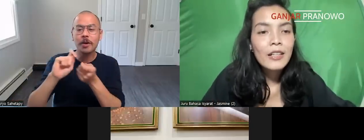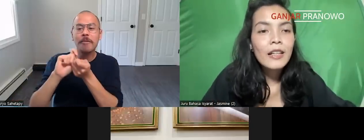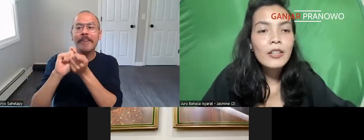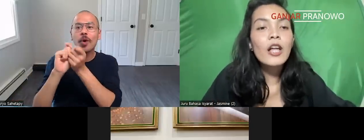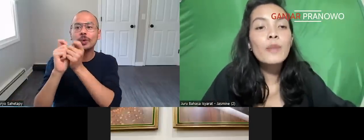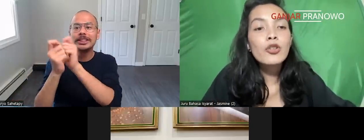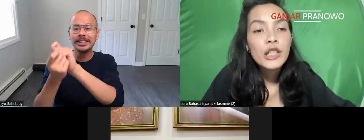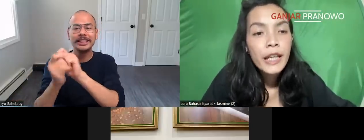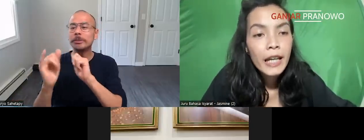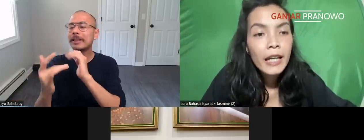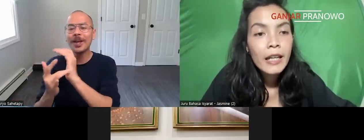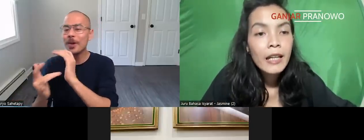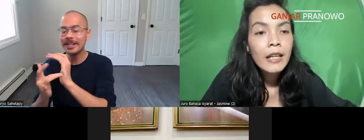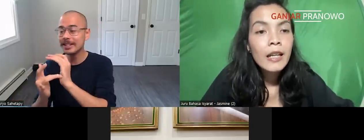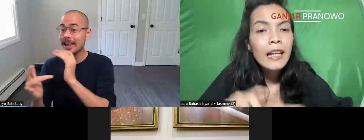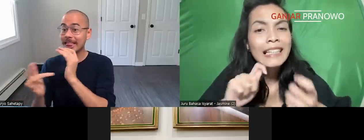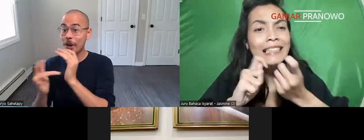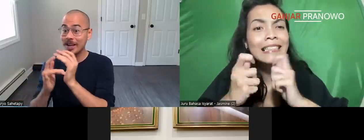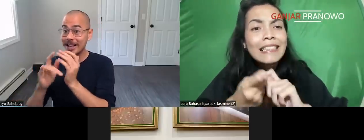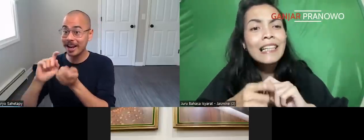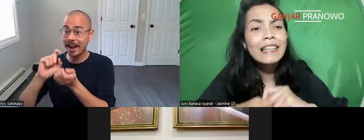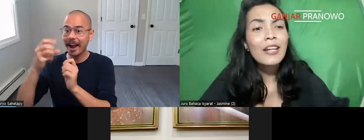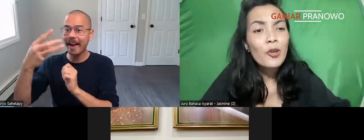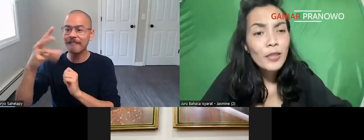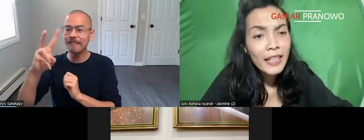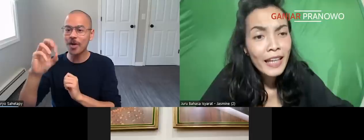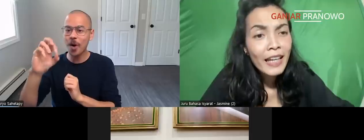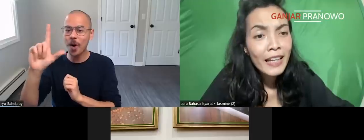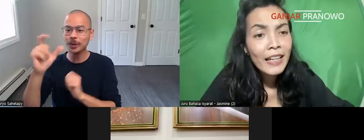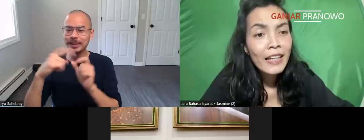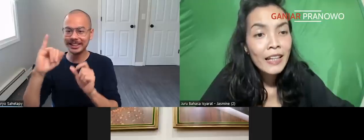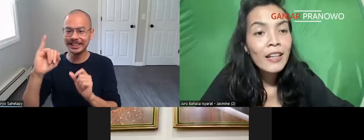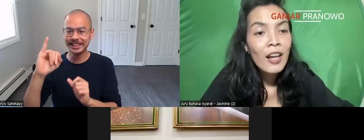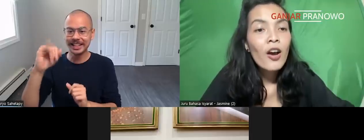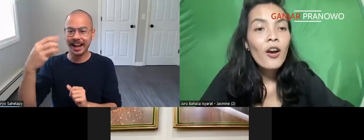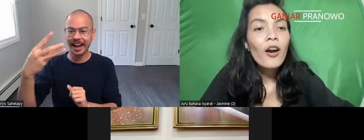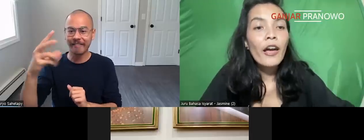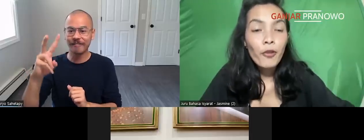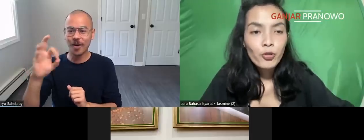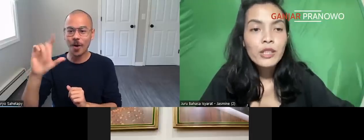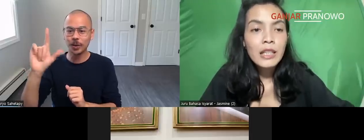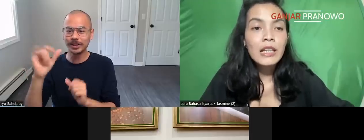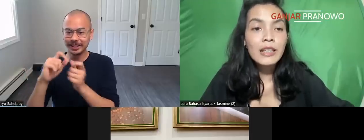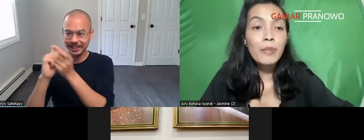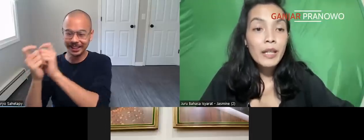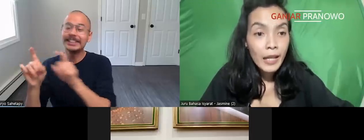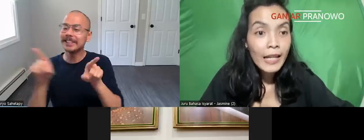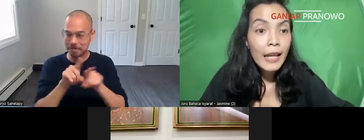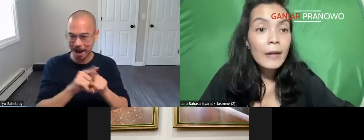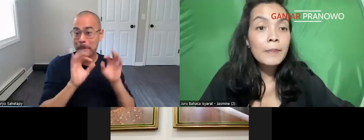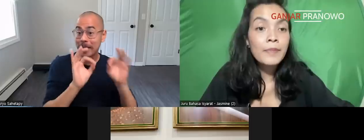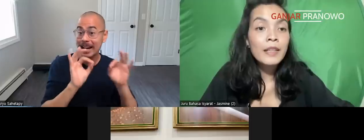filosofinya lalu metodenya teknologinya evolusi